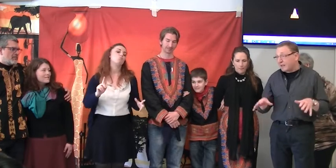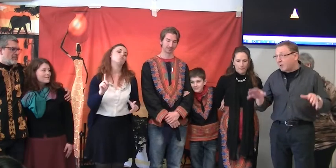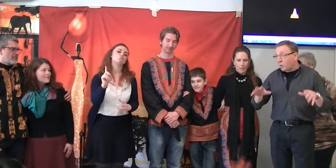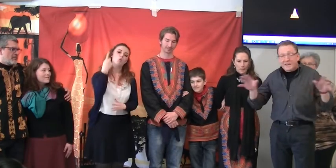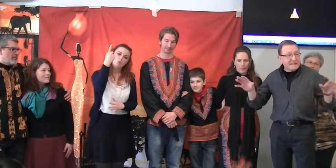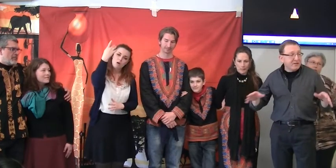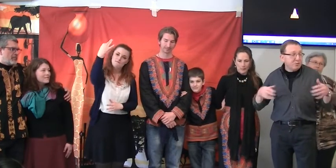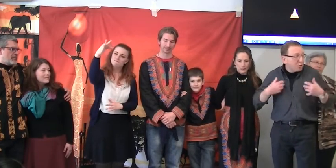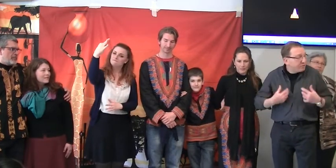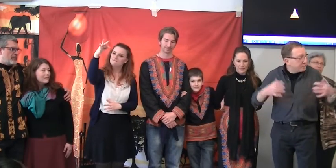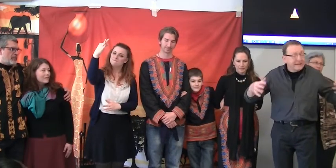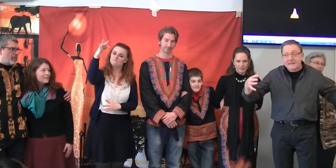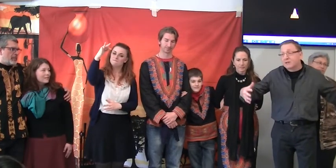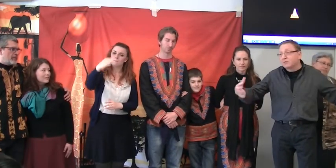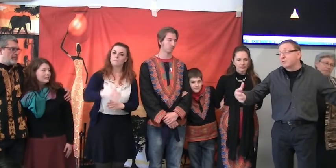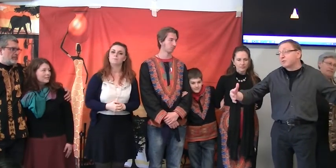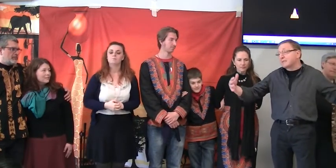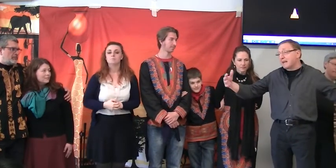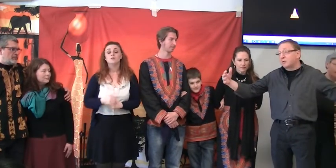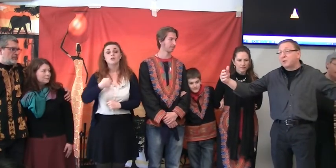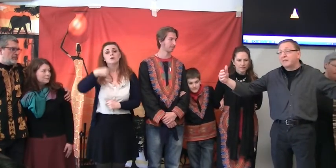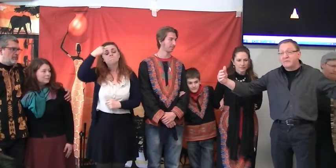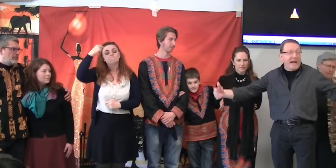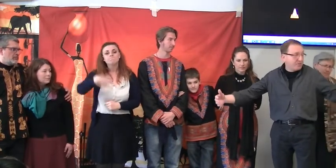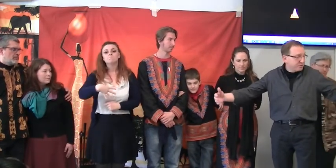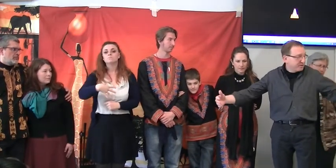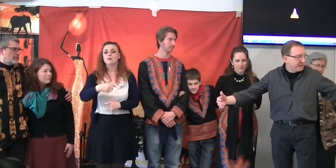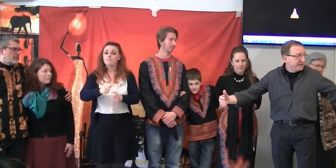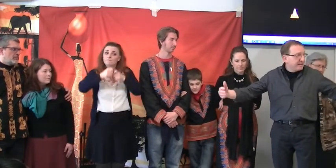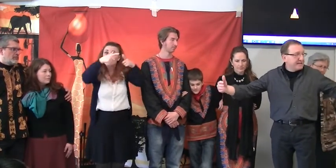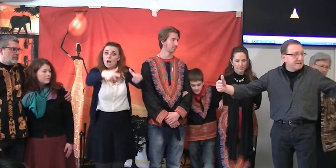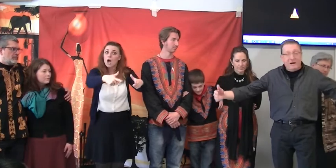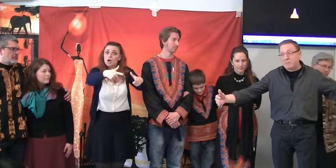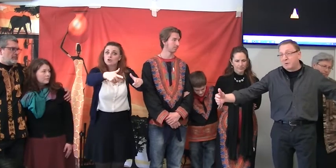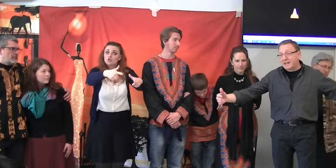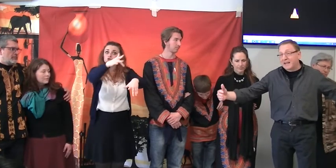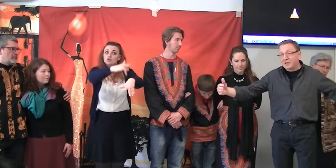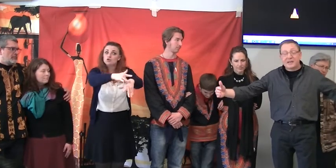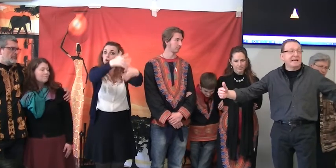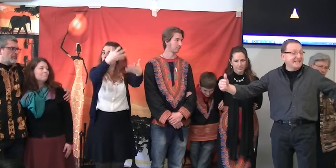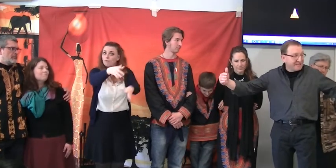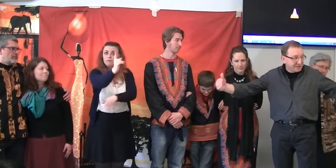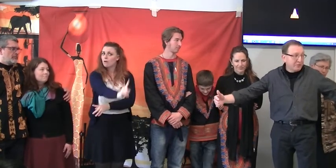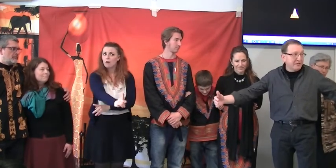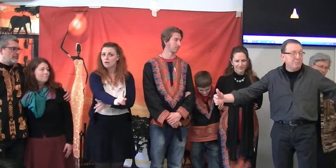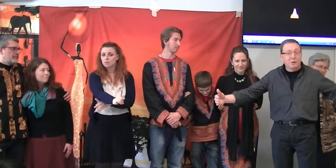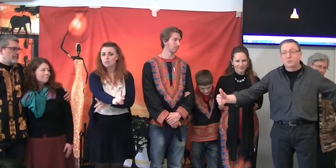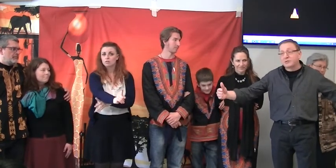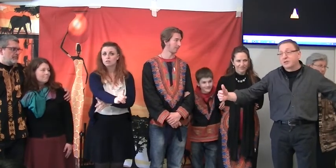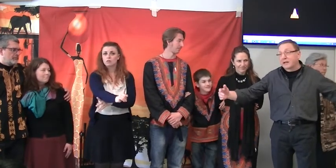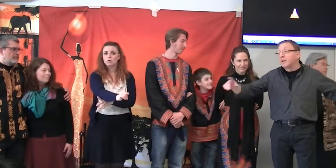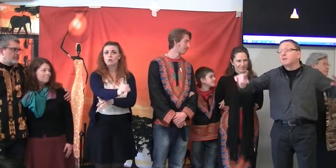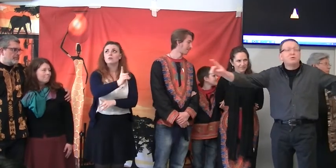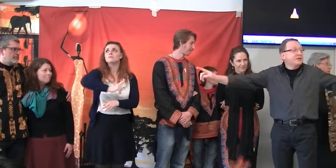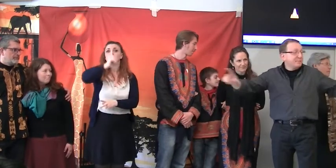pastore. Io sono convinto che se non ci fosse stato quel viaggio in Zimbabwe, la ricerca del Signore, un posto